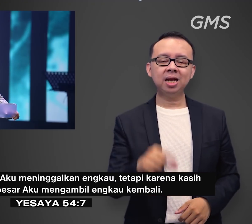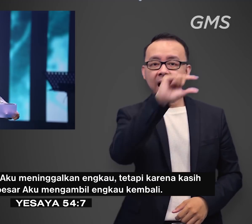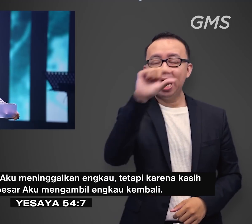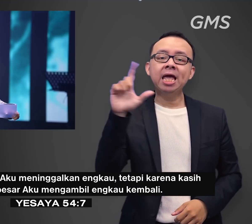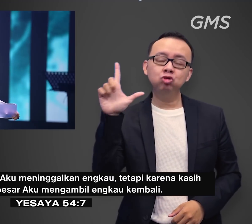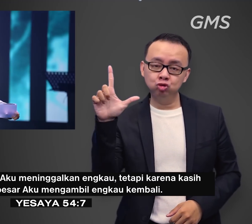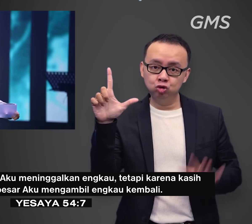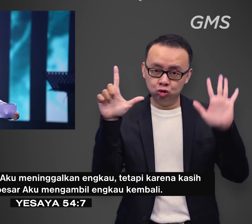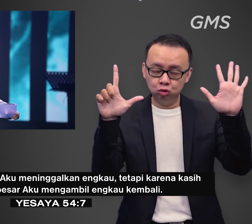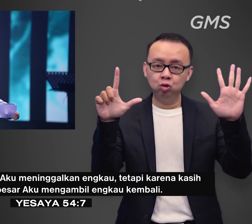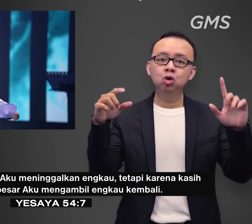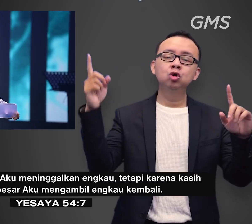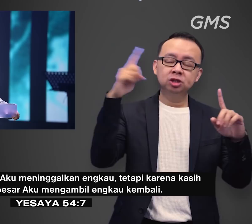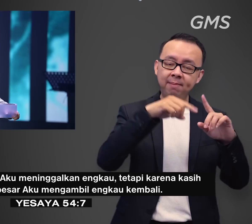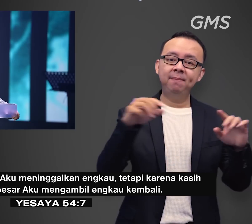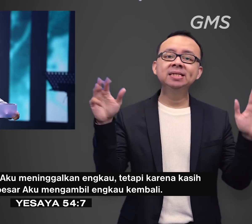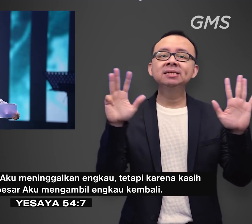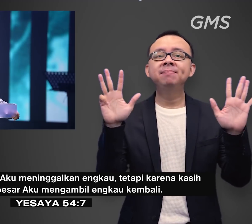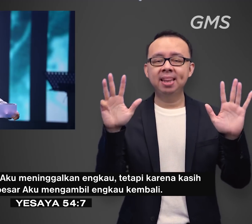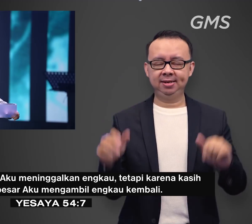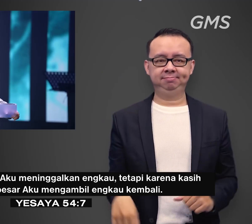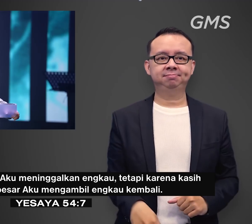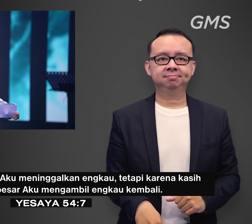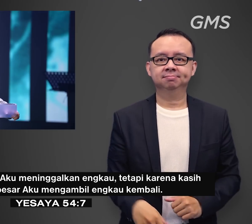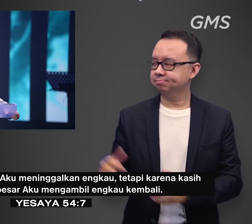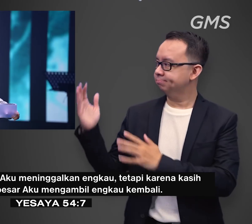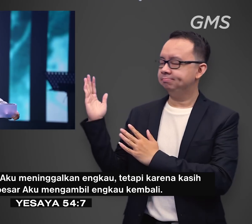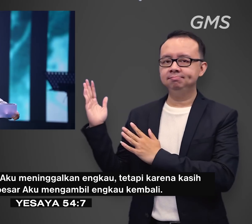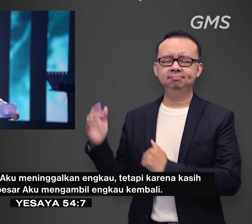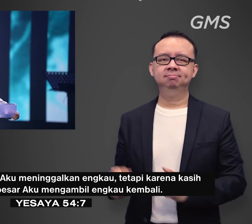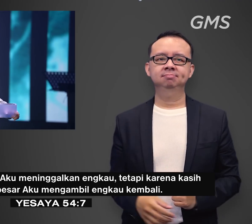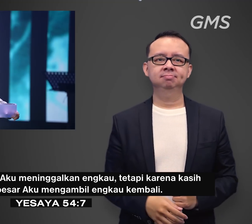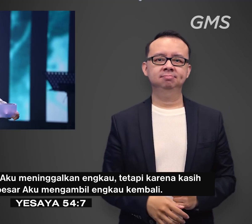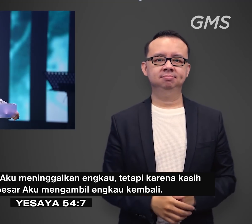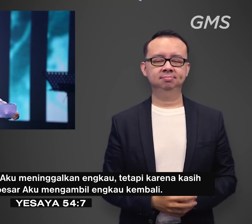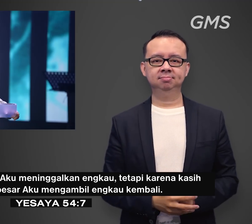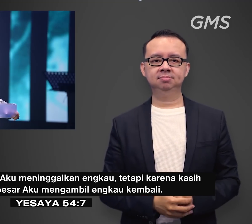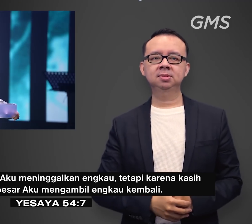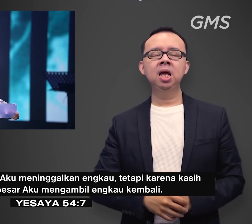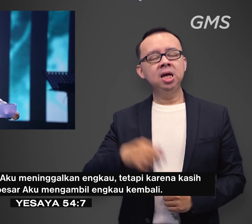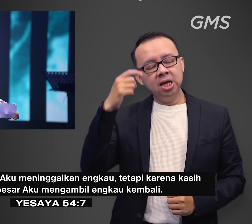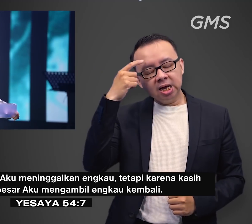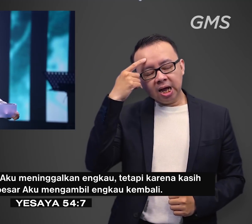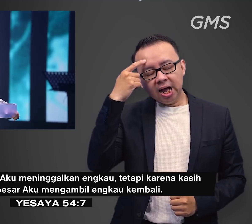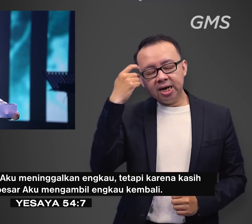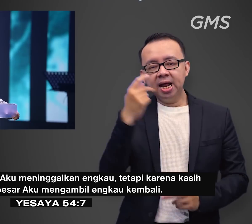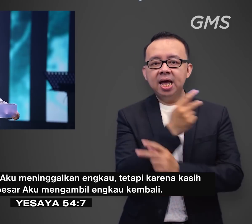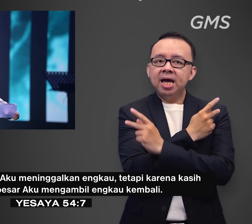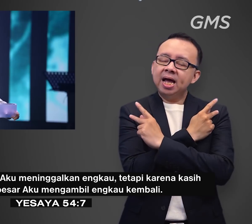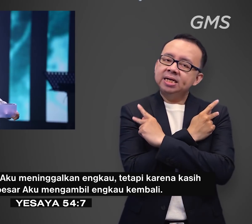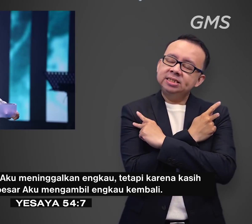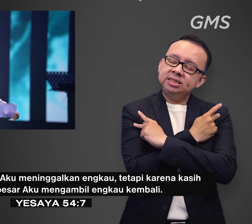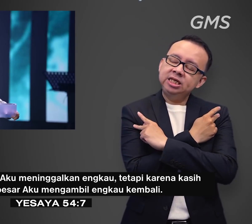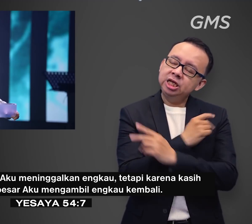ke-9. Hanya sesaat lamanya aku meninggalkan engkau. Tetapi karena kasih sayang yang